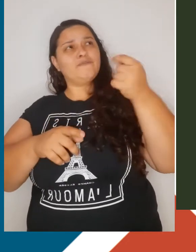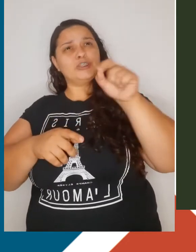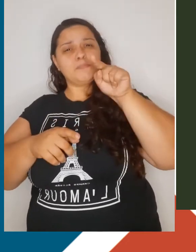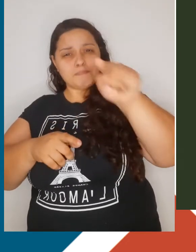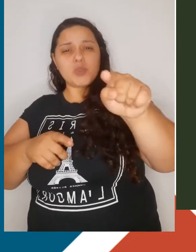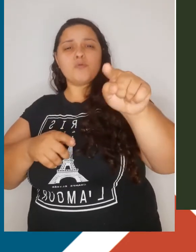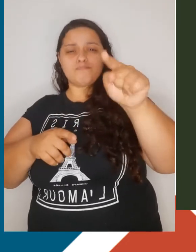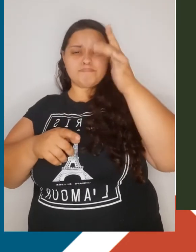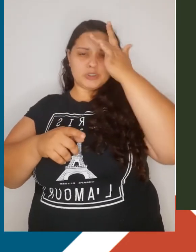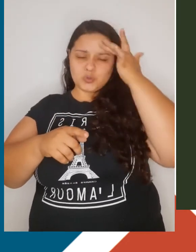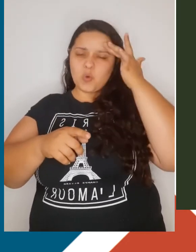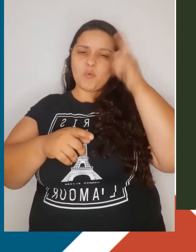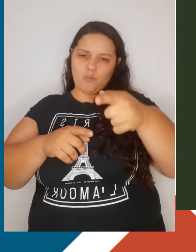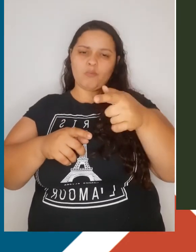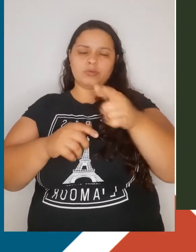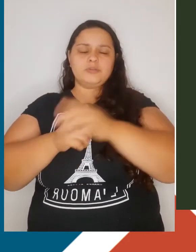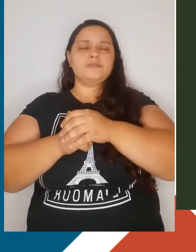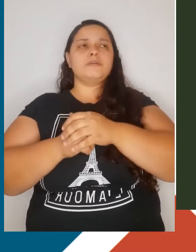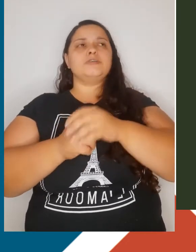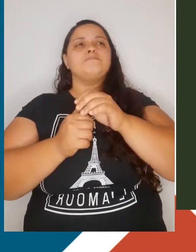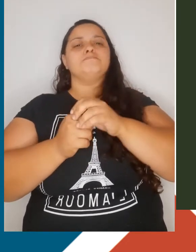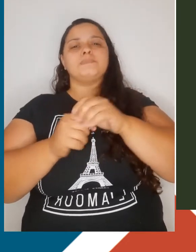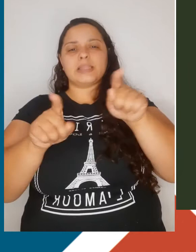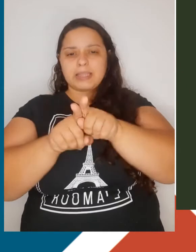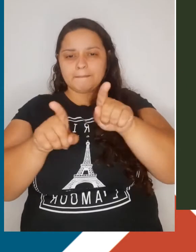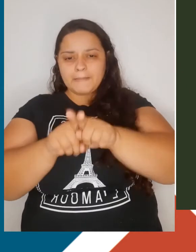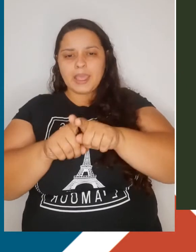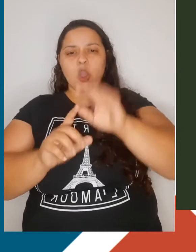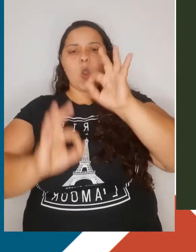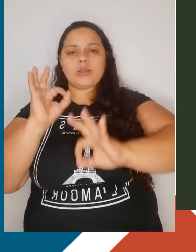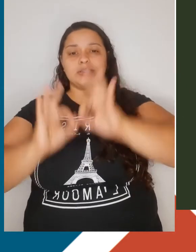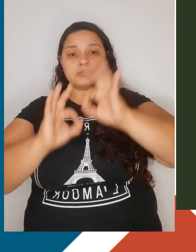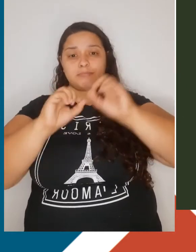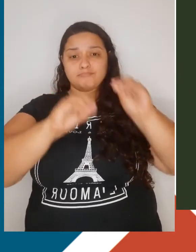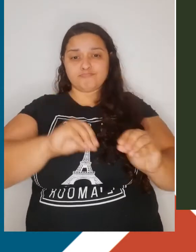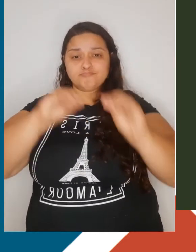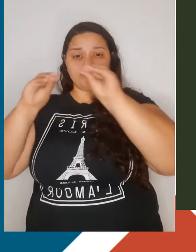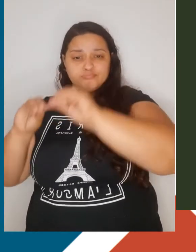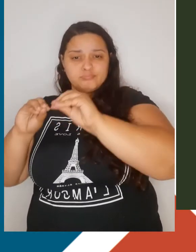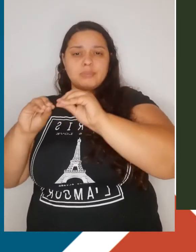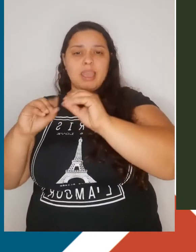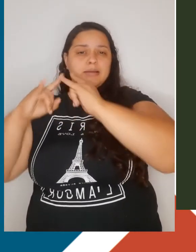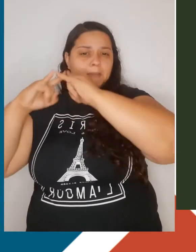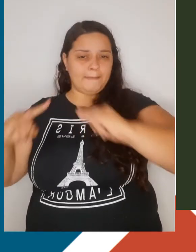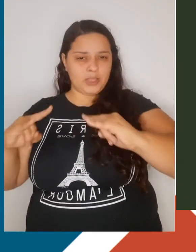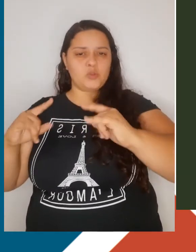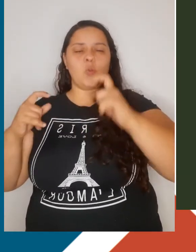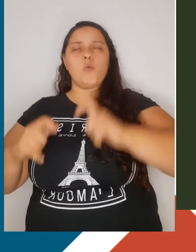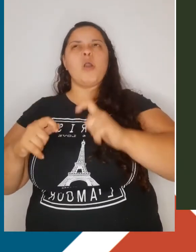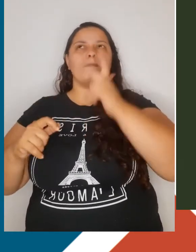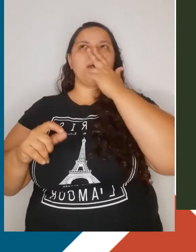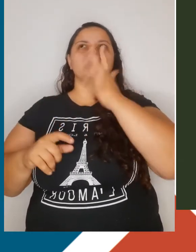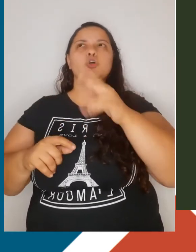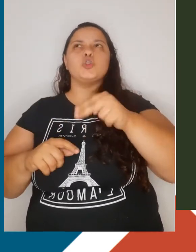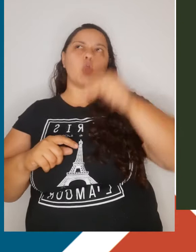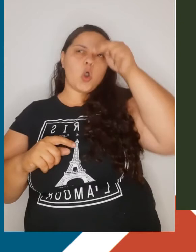um saldo de 20 mil cativos que acabaram deixando as plantações e se organizaram em acampamentos,